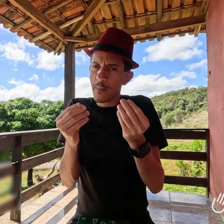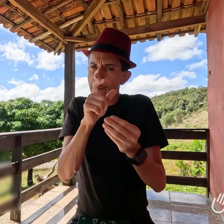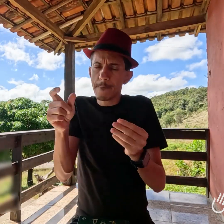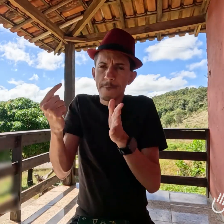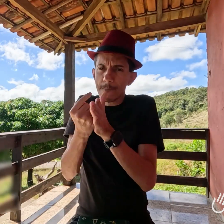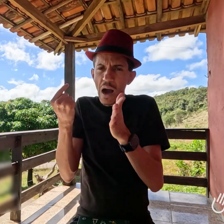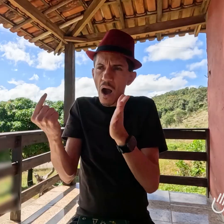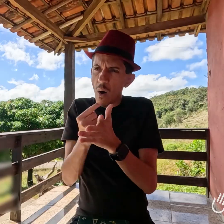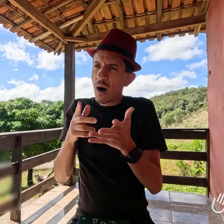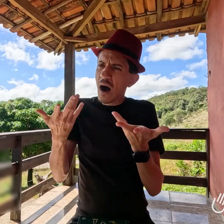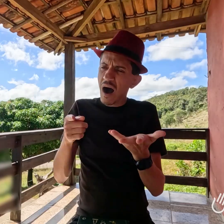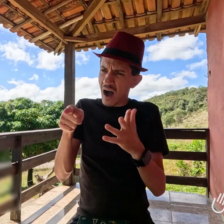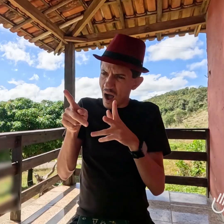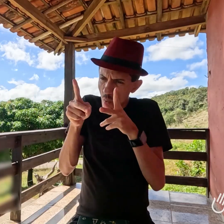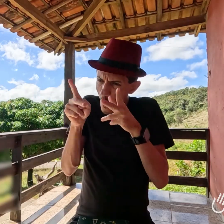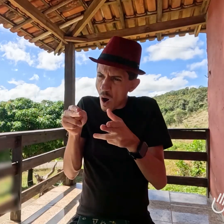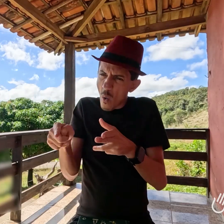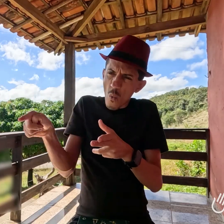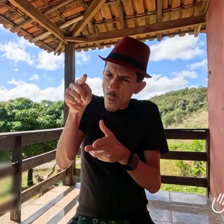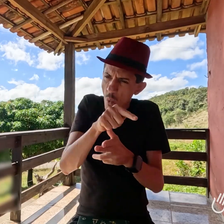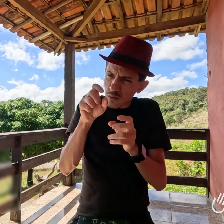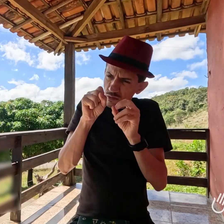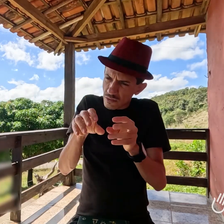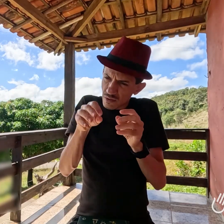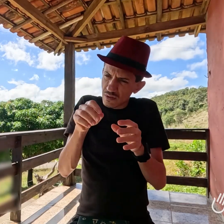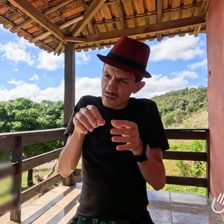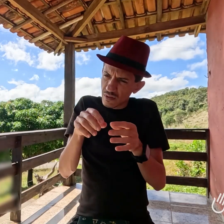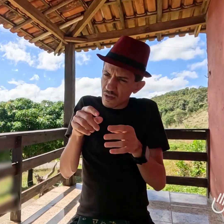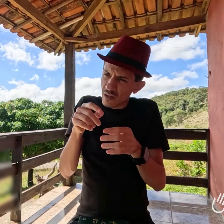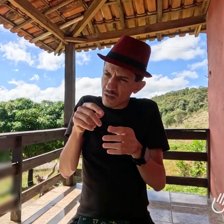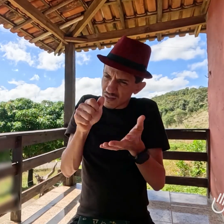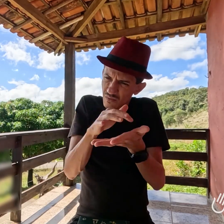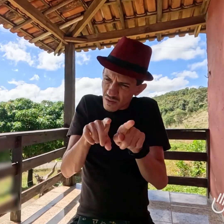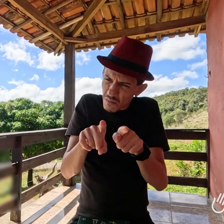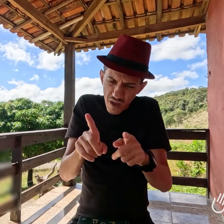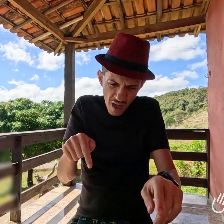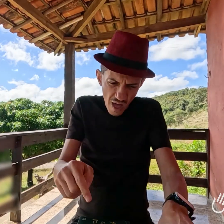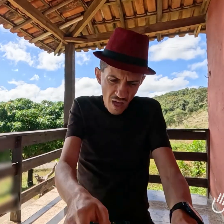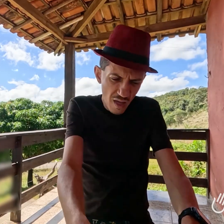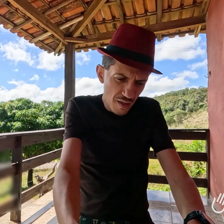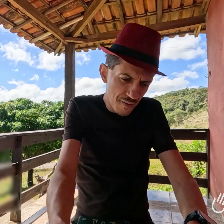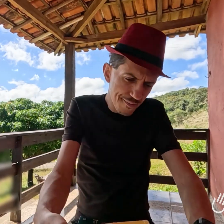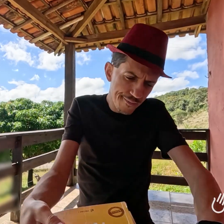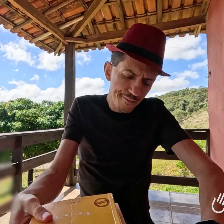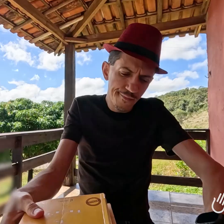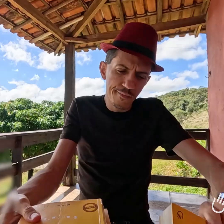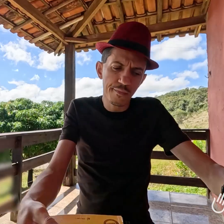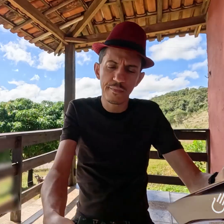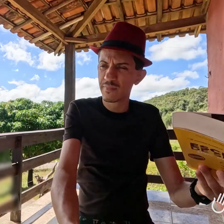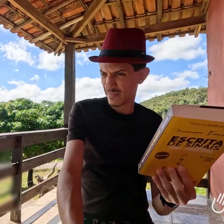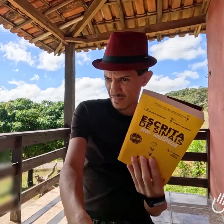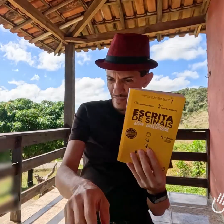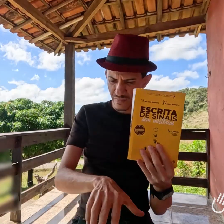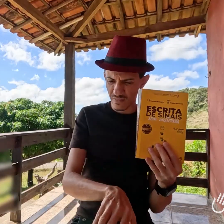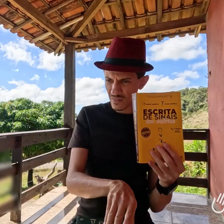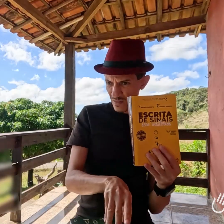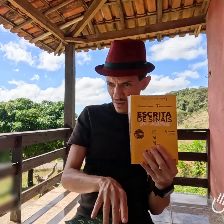Este livro, muitas pessoas fizeram perguntas para nós, questionando se ele era a mesma coisa do Escrita de